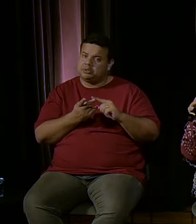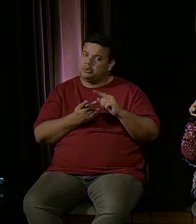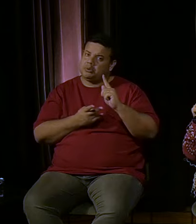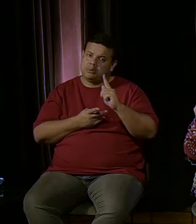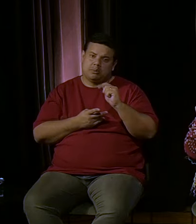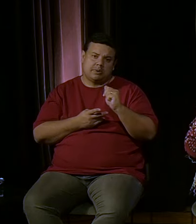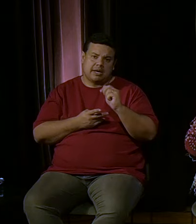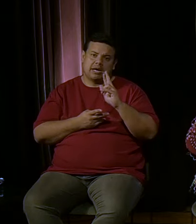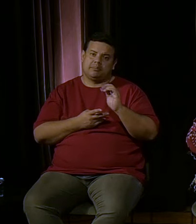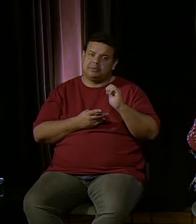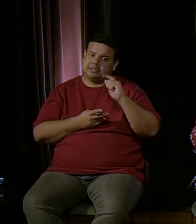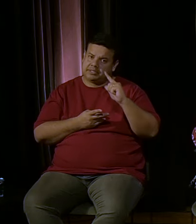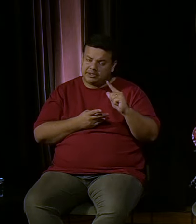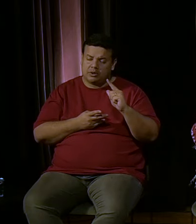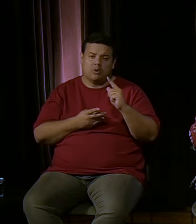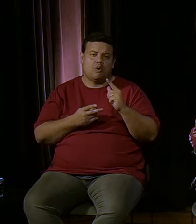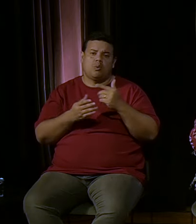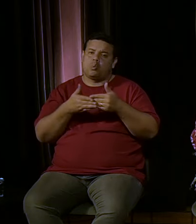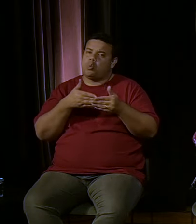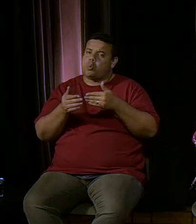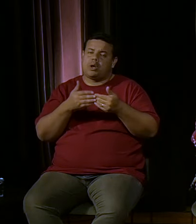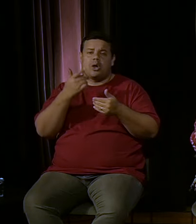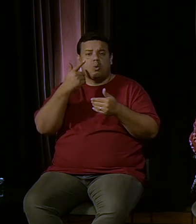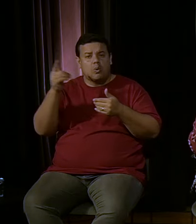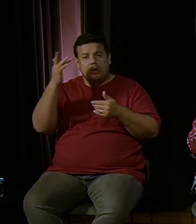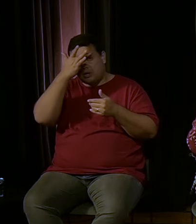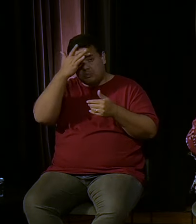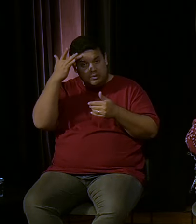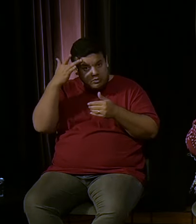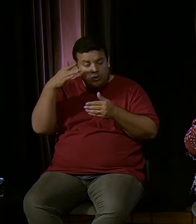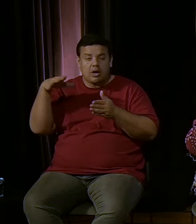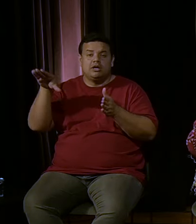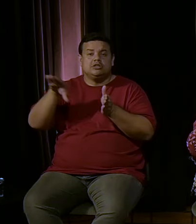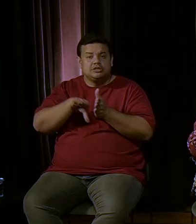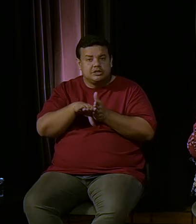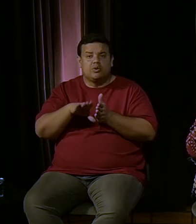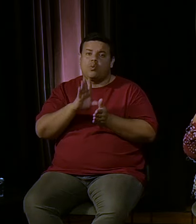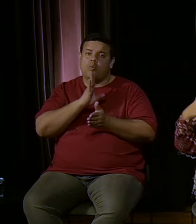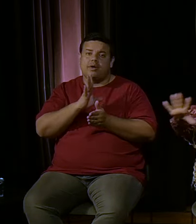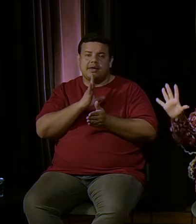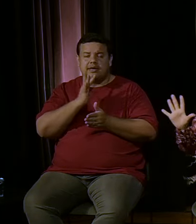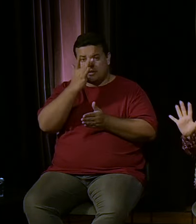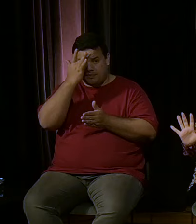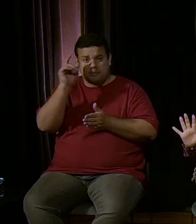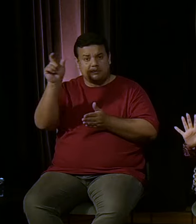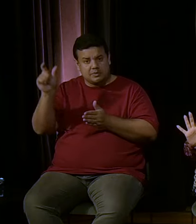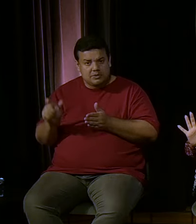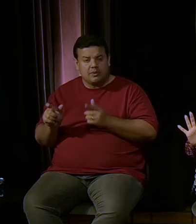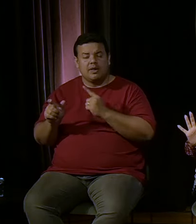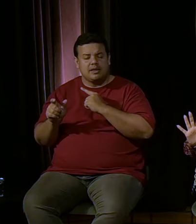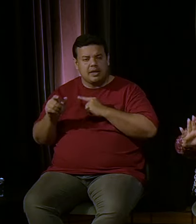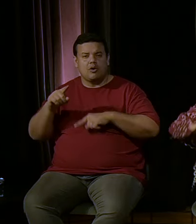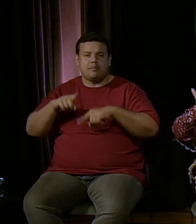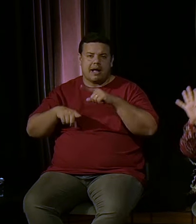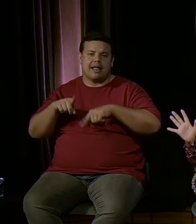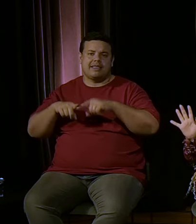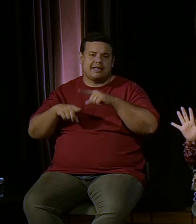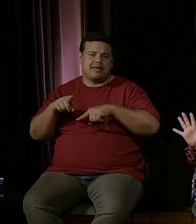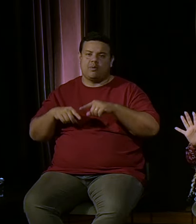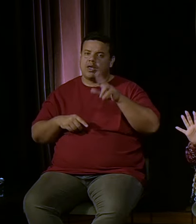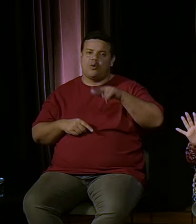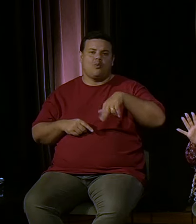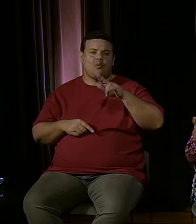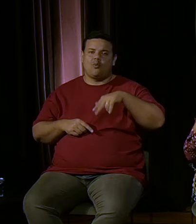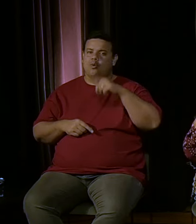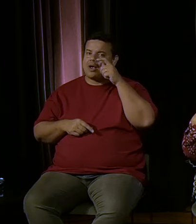nós, inclusive, chegar numa salinha, chegar, conhecer alguém, e ali vai ter um material que a gente nunca tinha